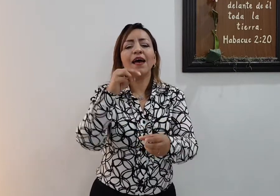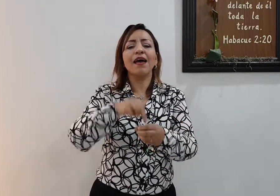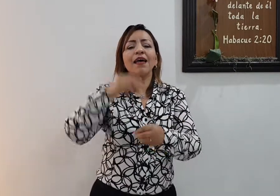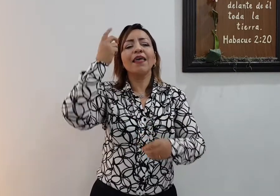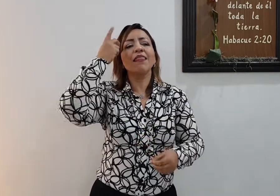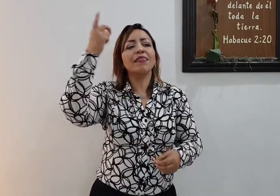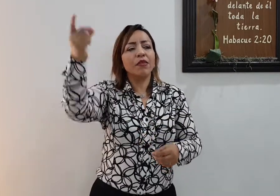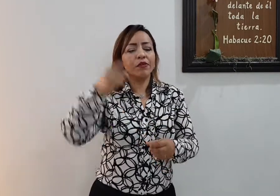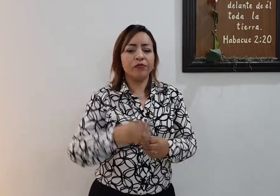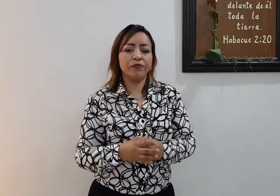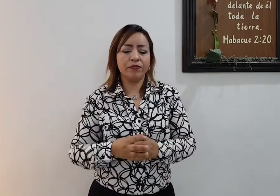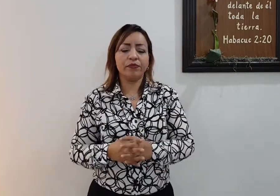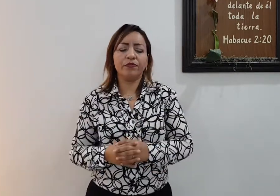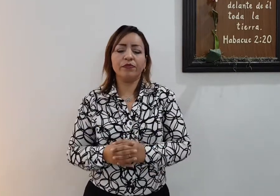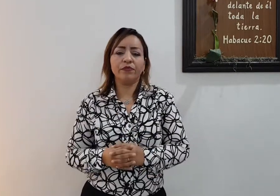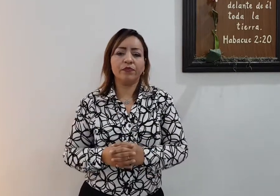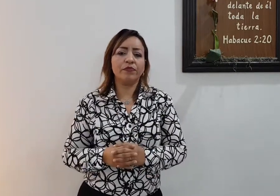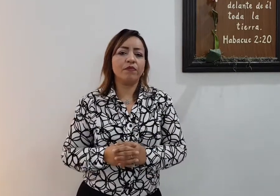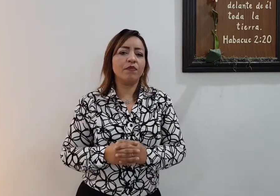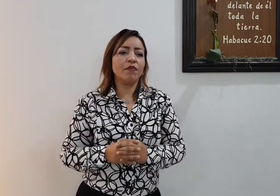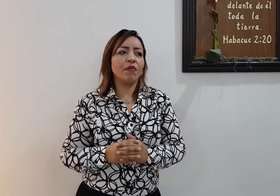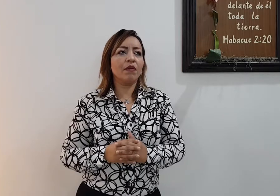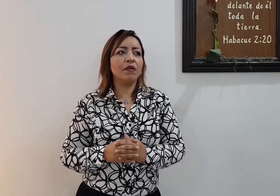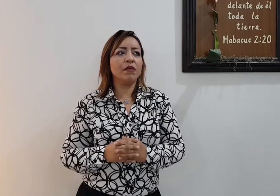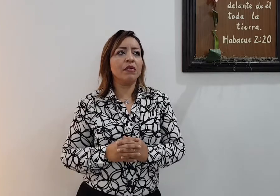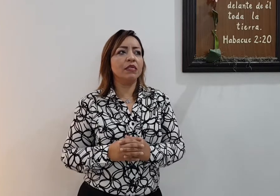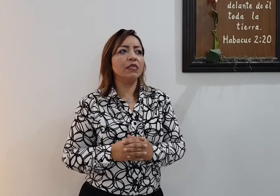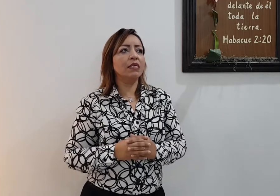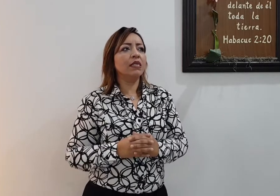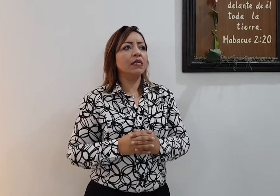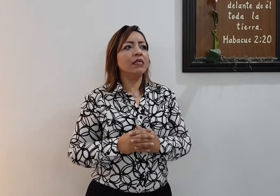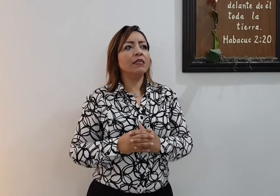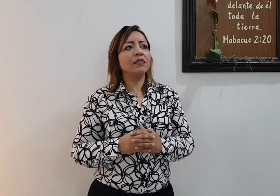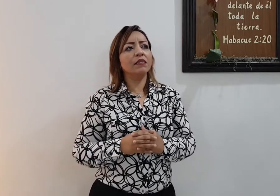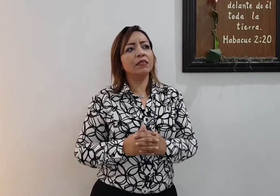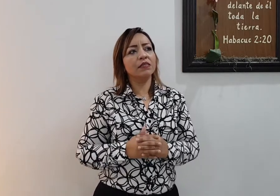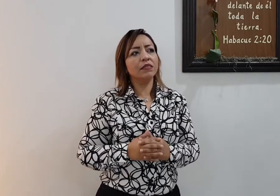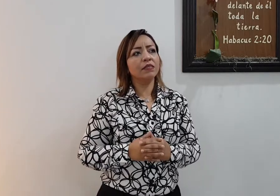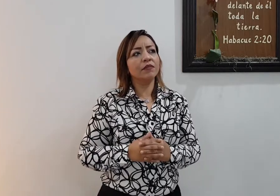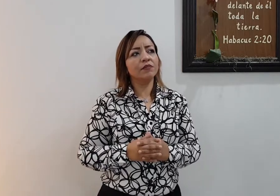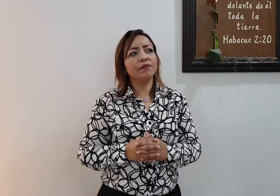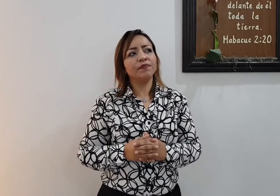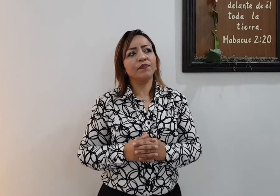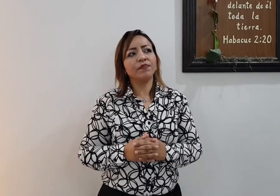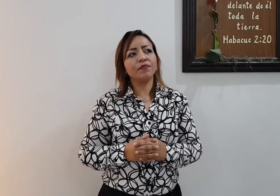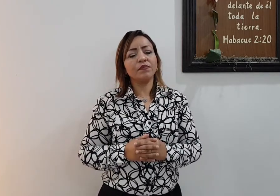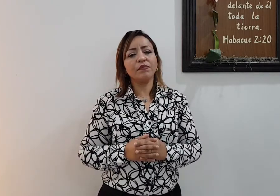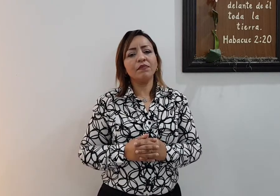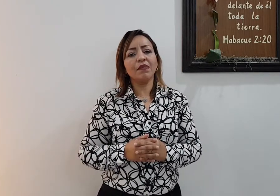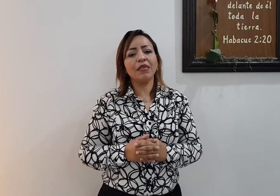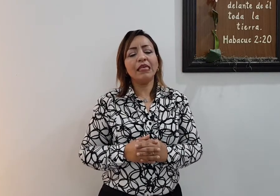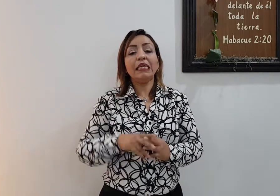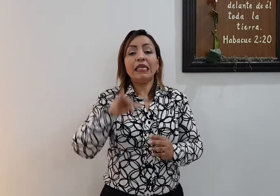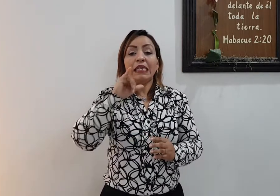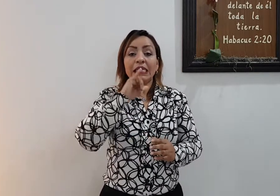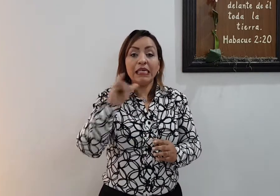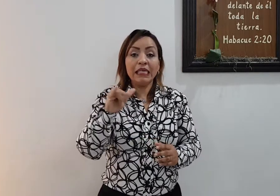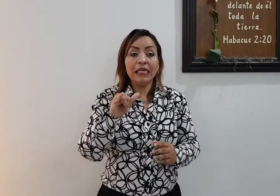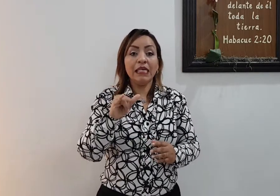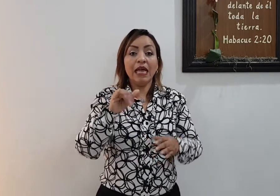¿verdad? Mire, de pasta a pasta en la Biblia, ¿qué encontramos? Apenas abrimos la Biblia y en Génesis